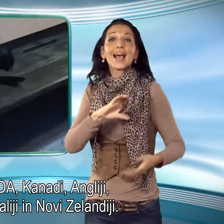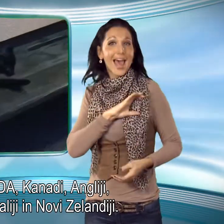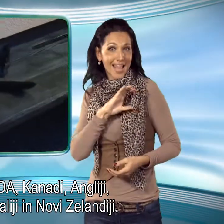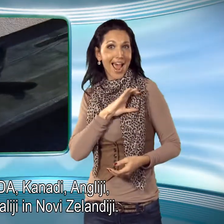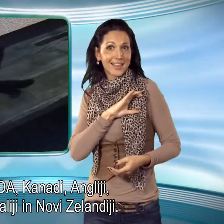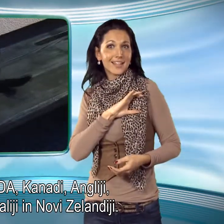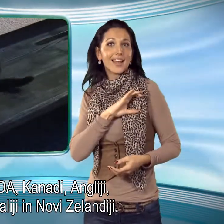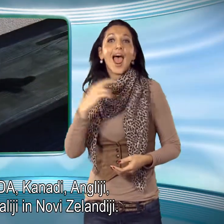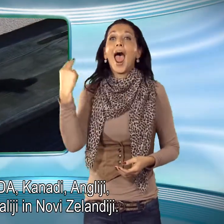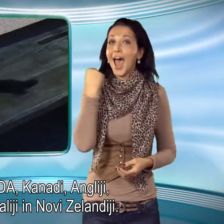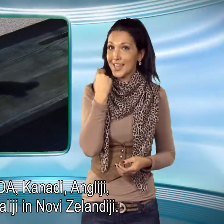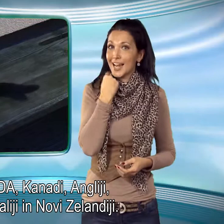Novi Zelandiji.